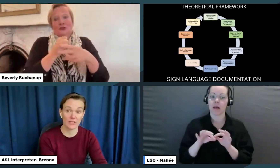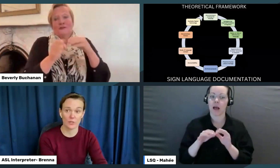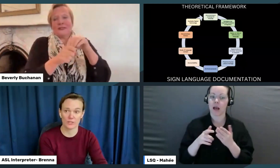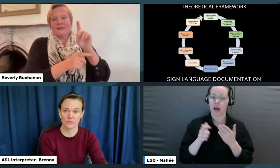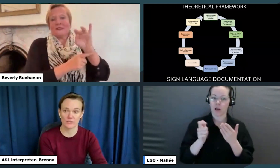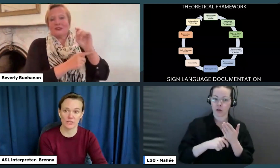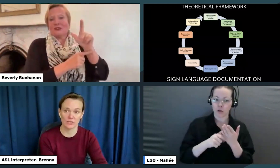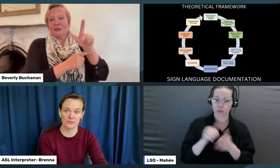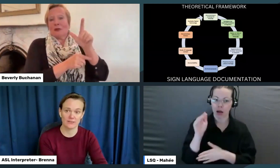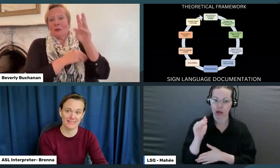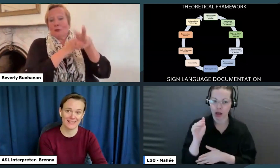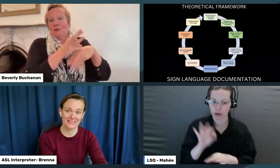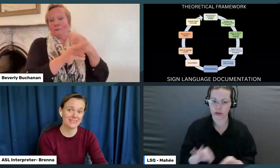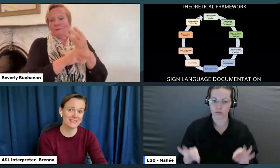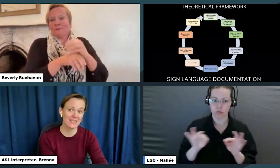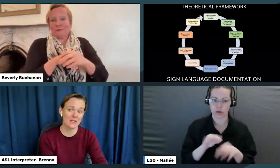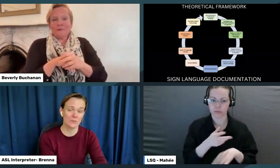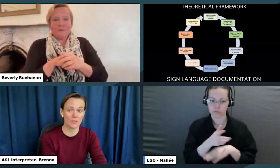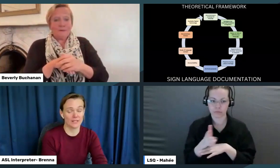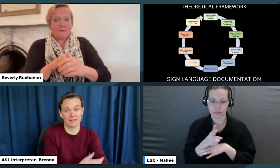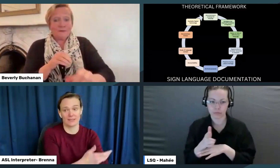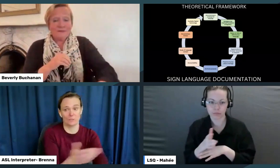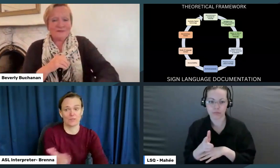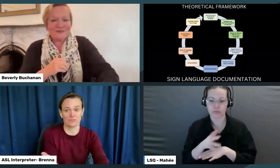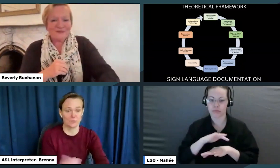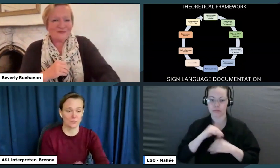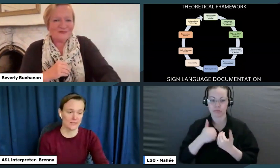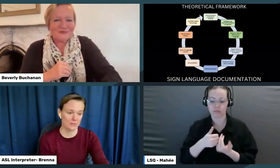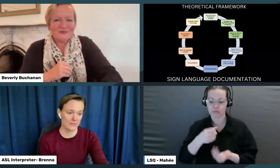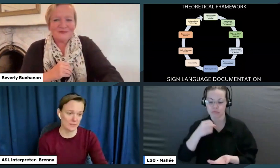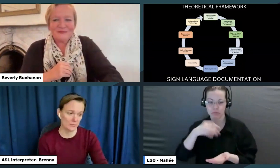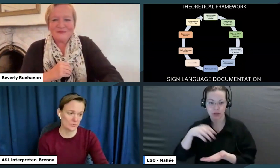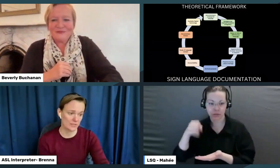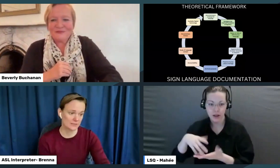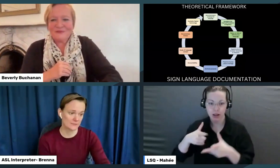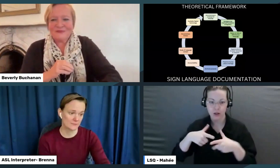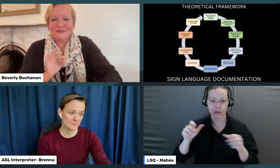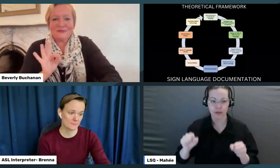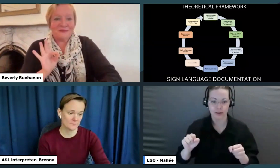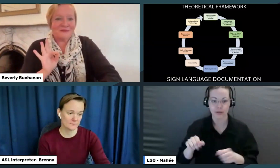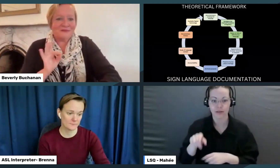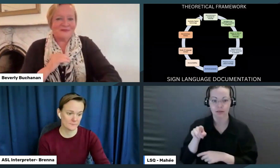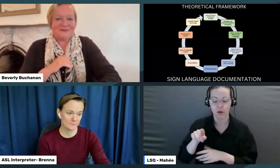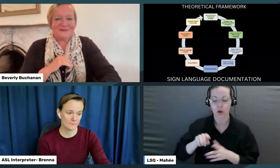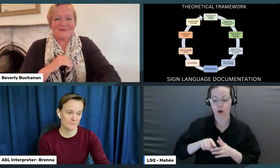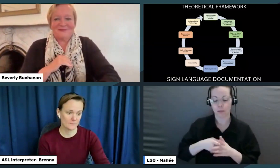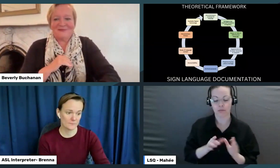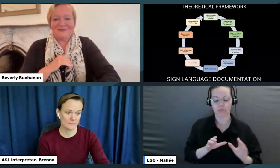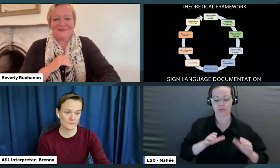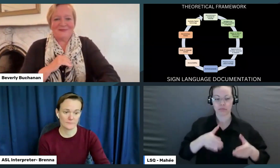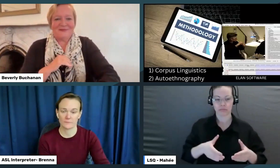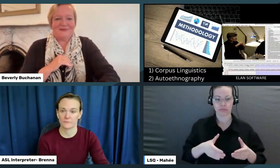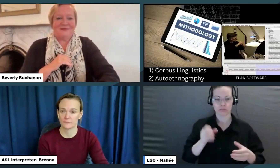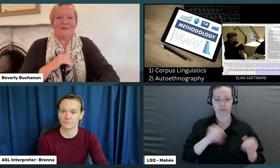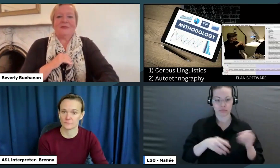On peut également utiliser des techniques de préservation vidéo avec les outils dont nous disposons actuellement.